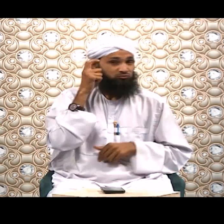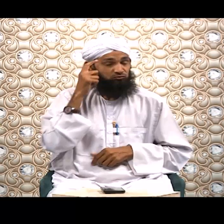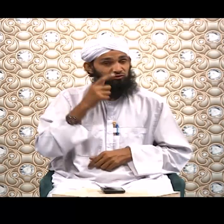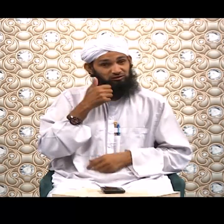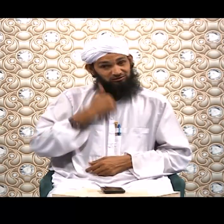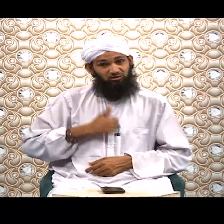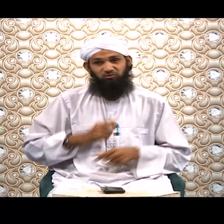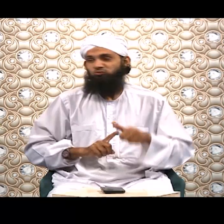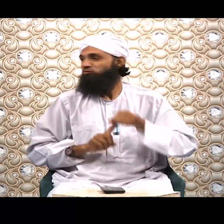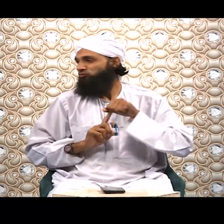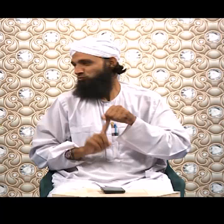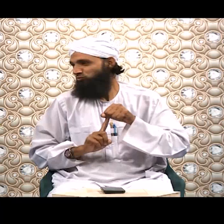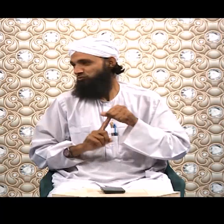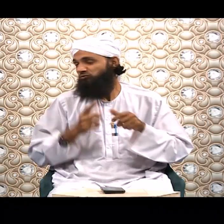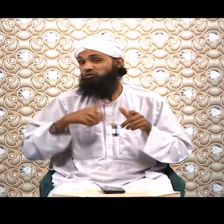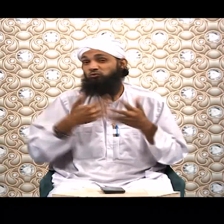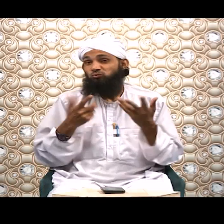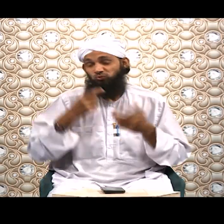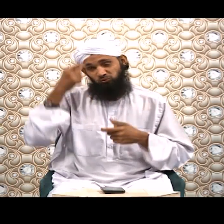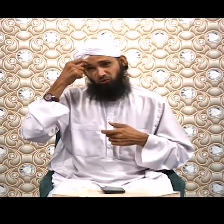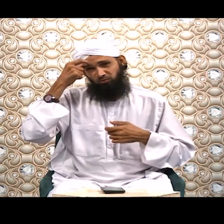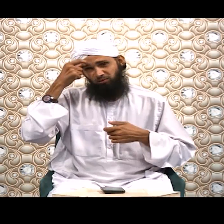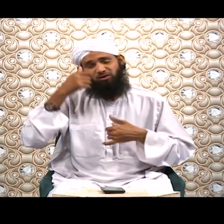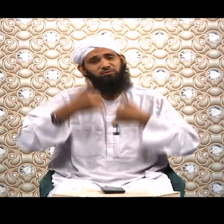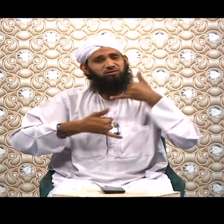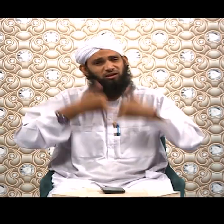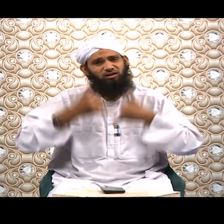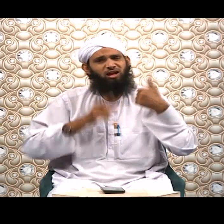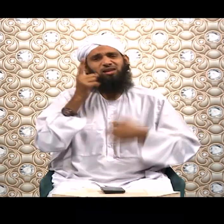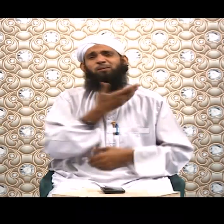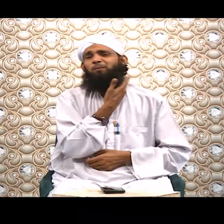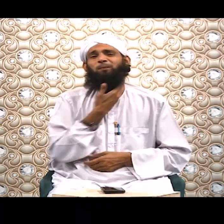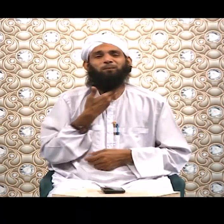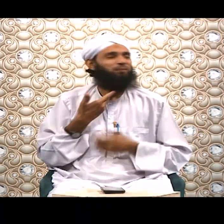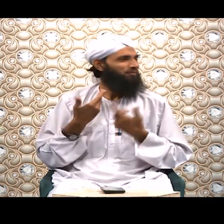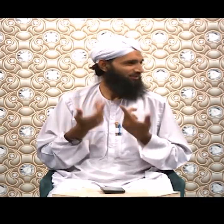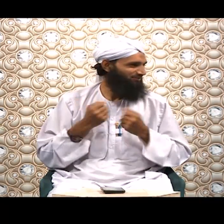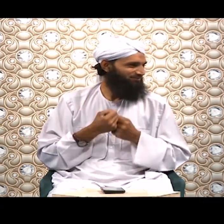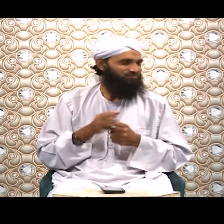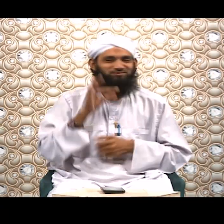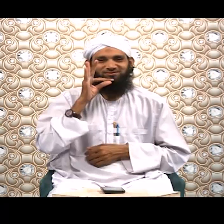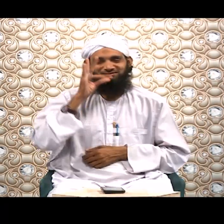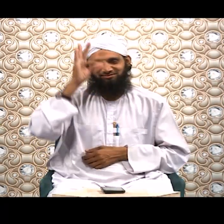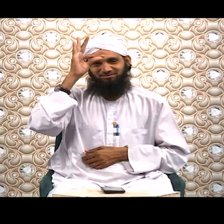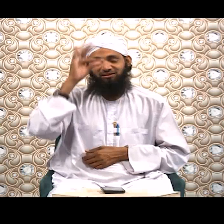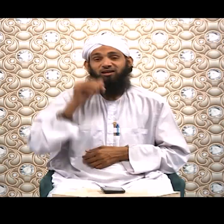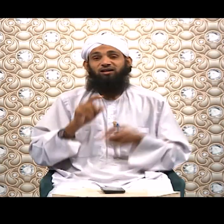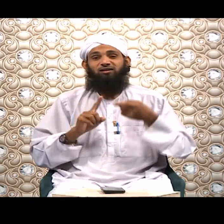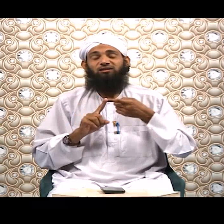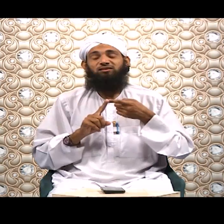صبر کا مظاہرہ کرنا چاہیے کہ یہ آزمائش بھی اللہ پاک کی طرف سے ہے۔ چنانچہ حضرت سیدنا انس رضی اللہ عنہ سے روایت ہے